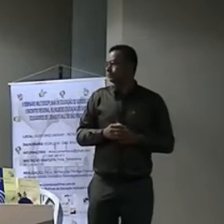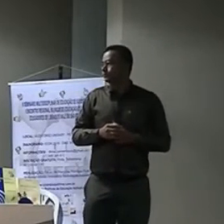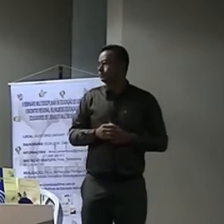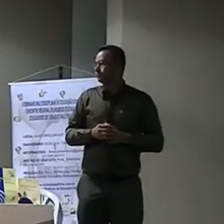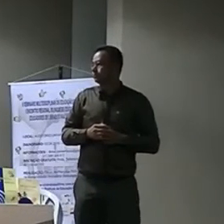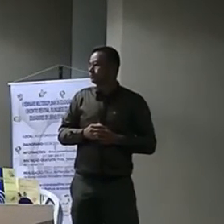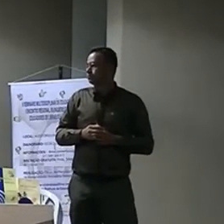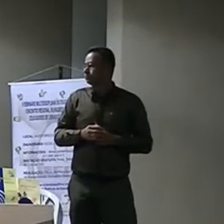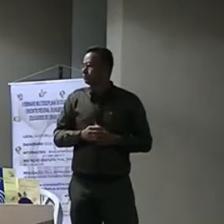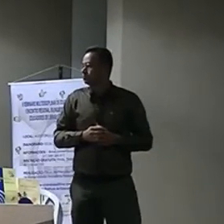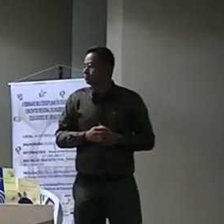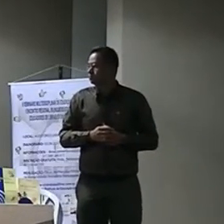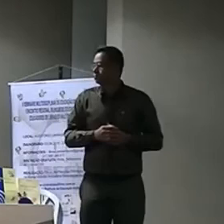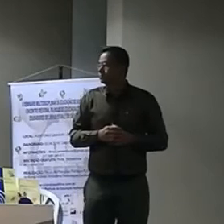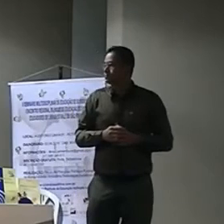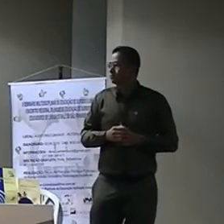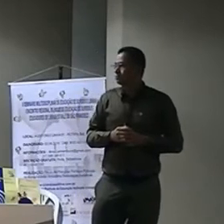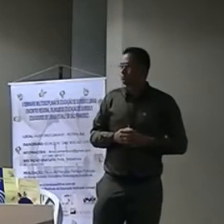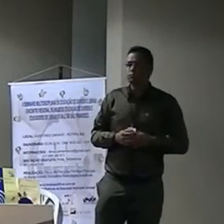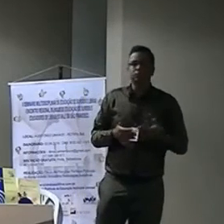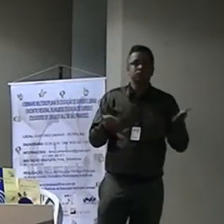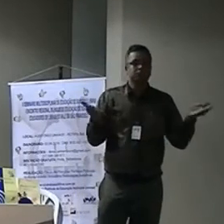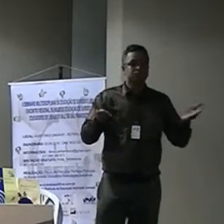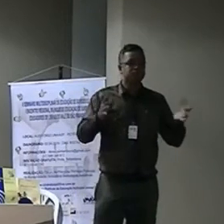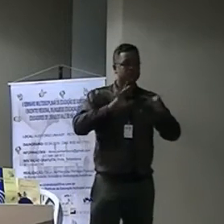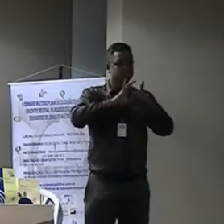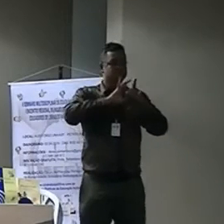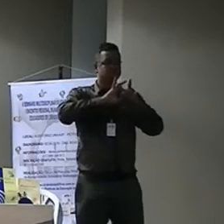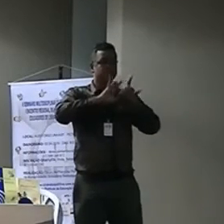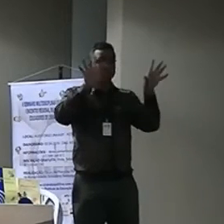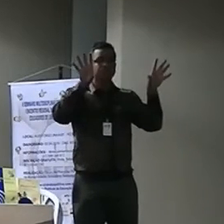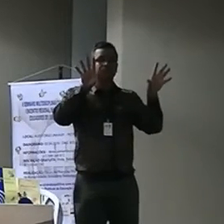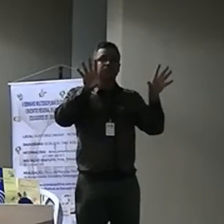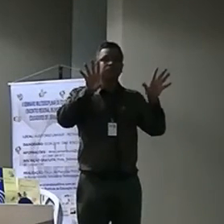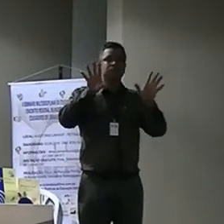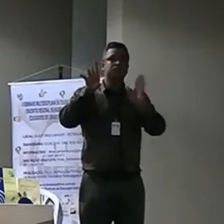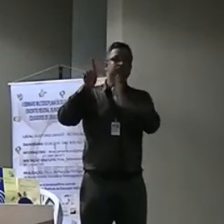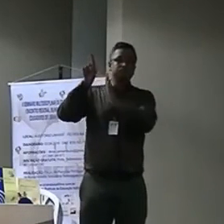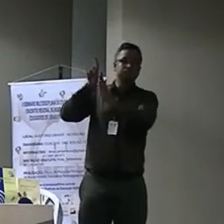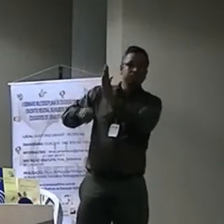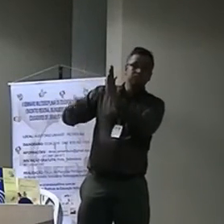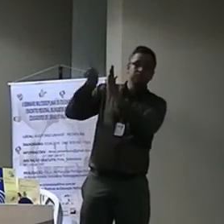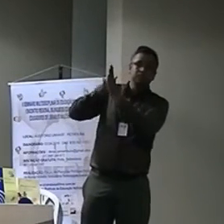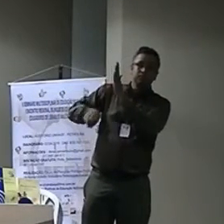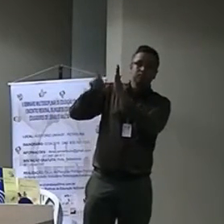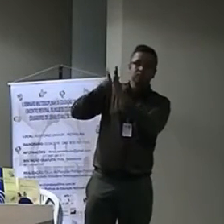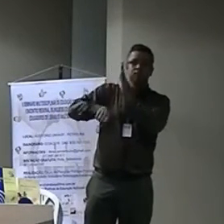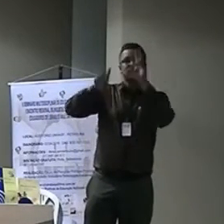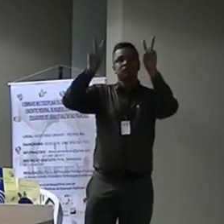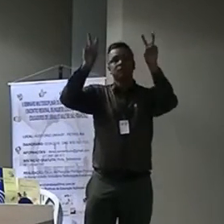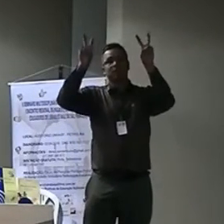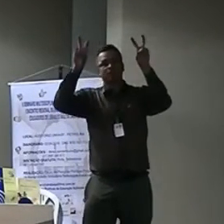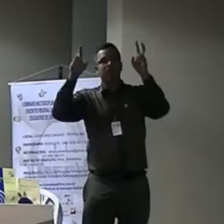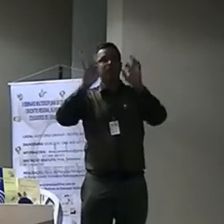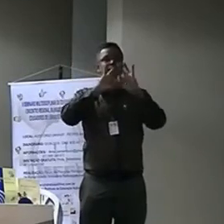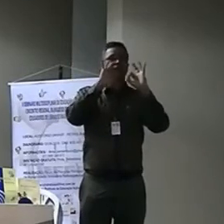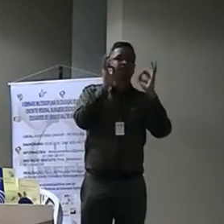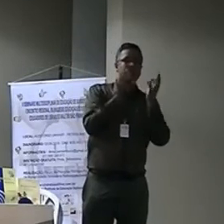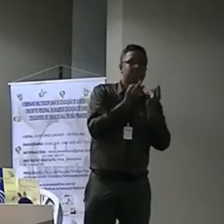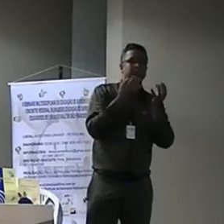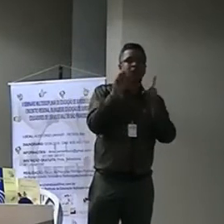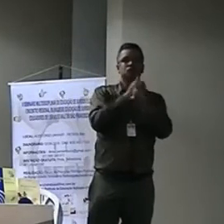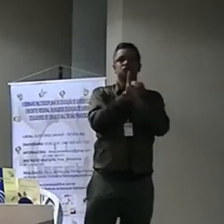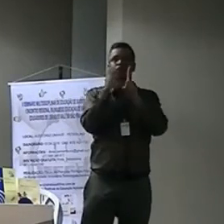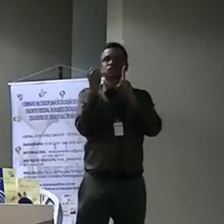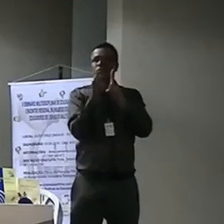vamos abrir para perguntas com relação ao tema, a família, a sociedade.